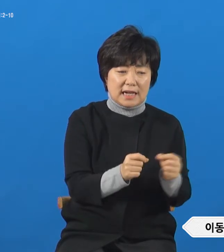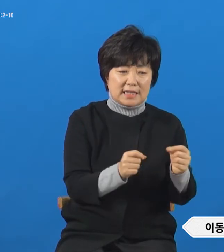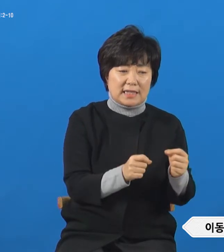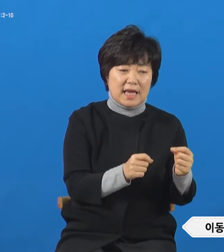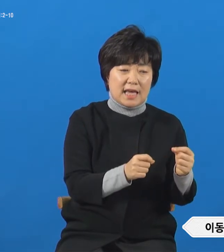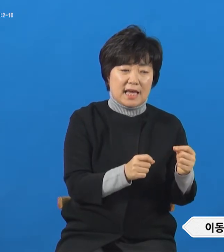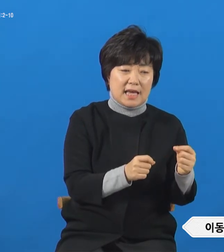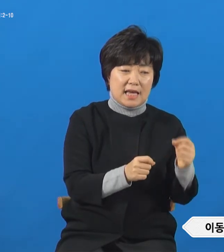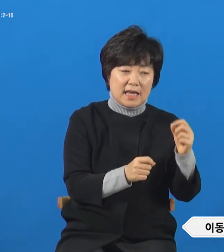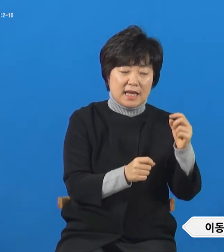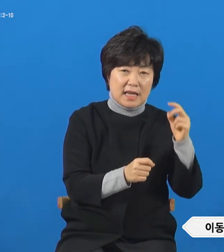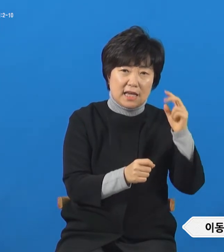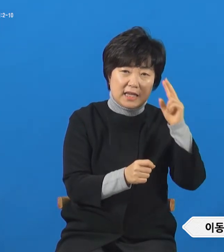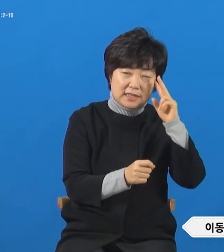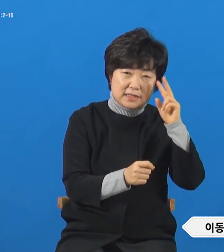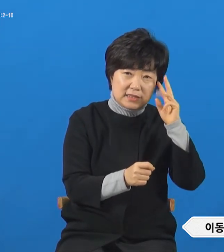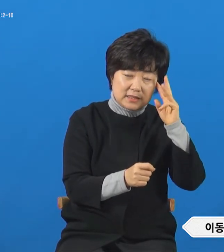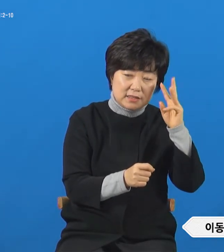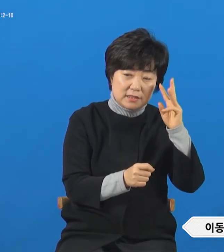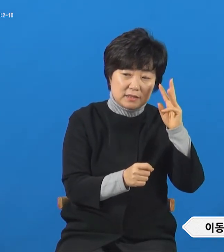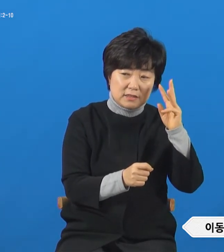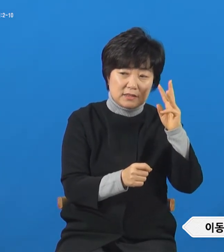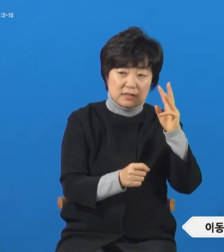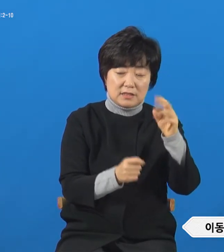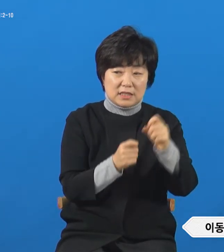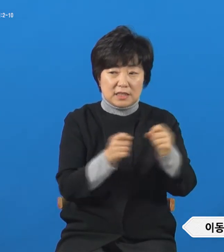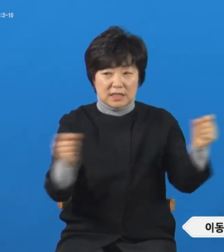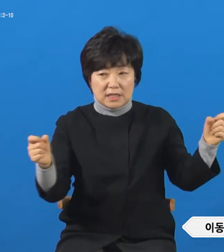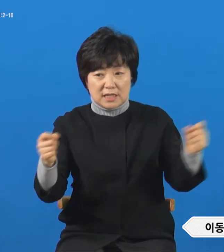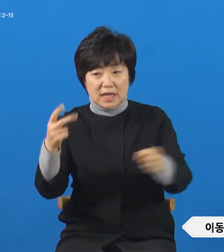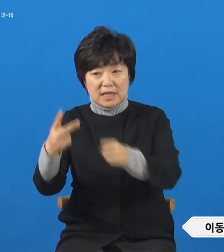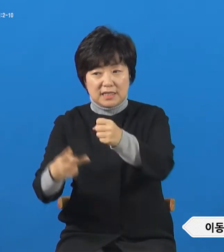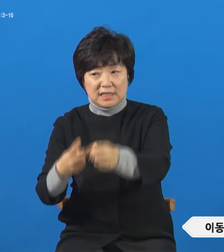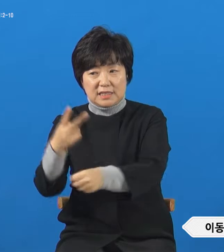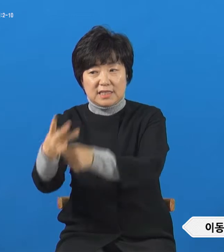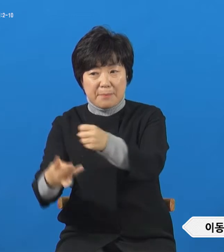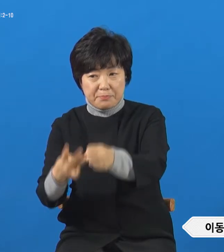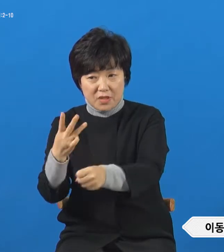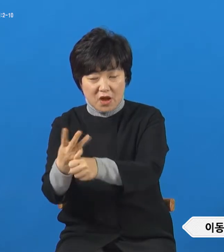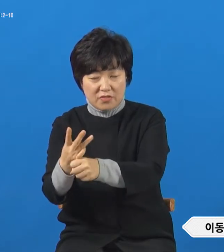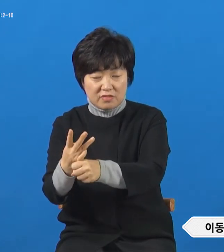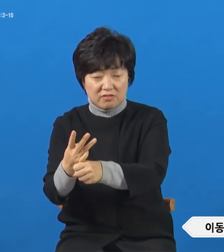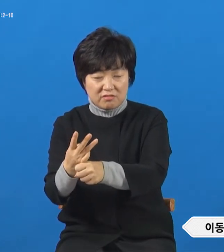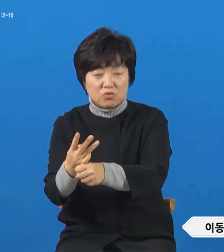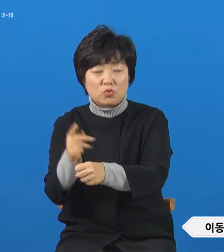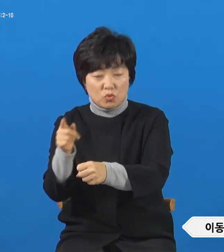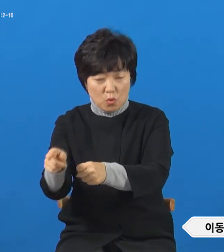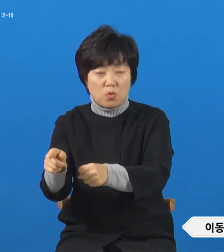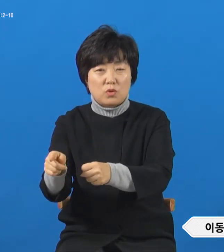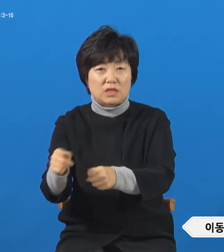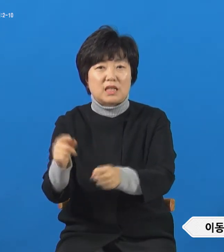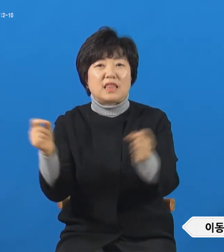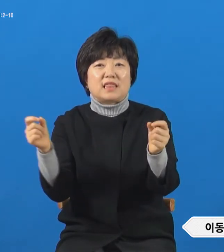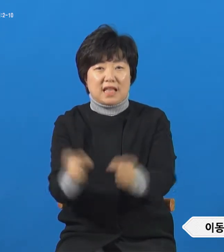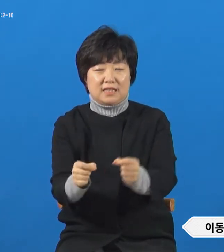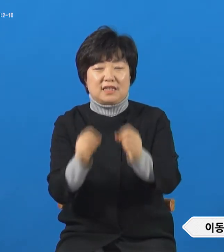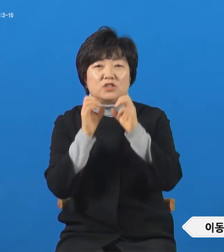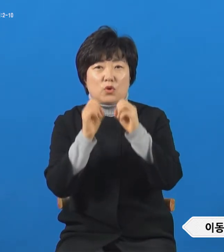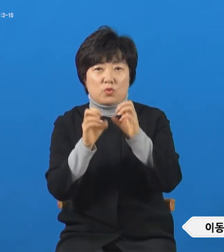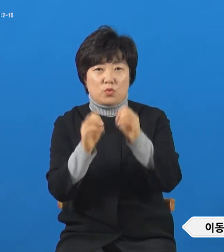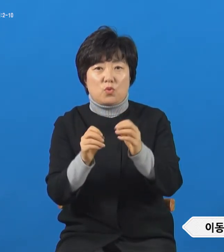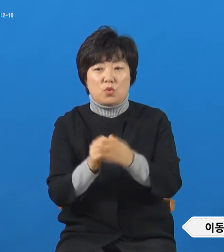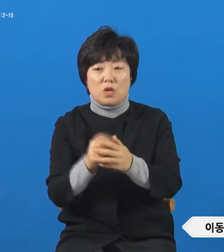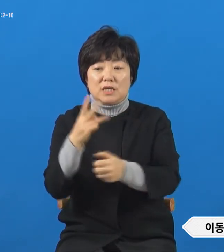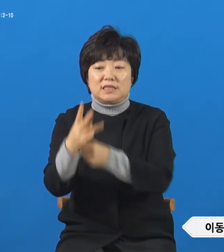길게는 2년, 3년까지도 단기 선교로 분류해요. 3년을 넘어야 그때부터 롱텀